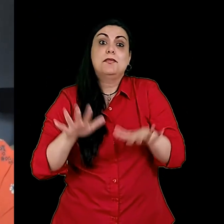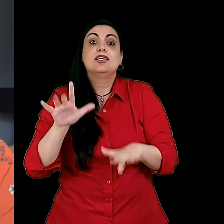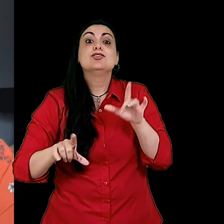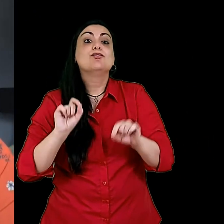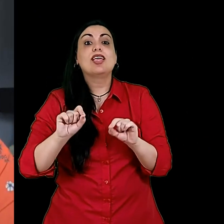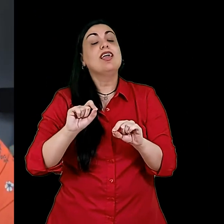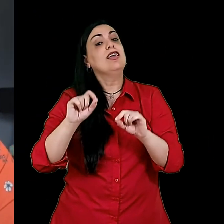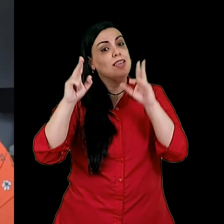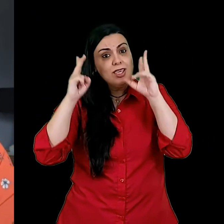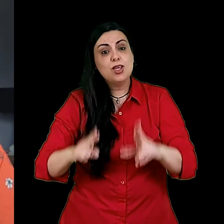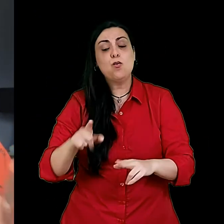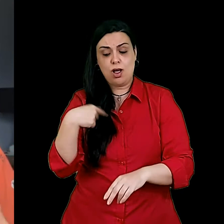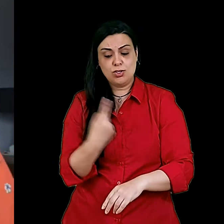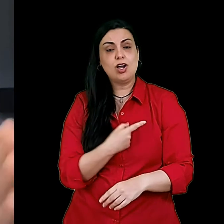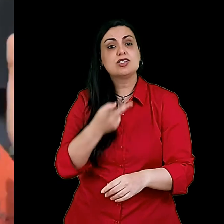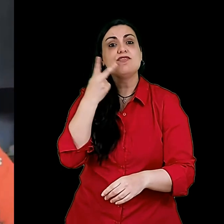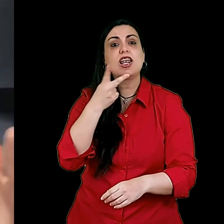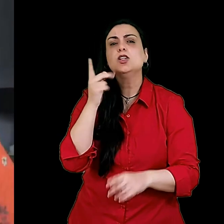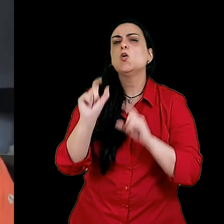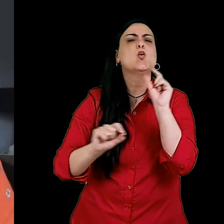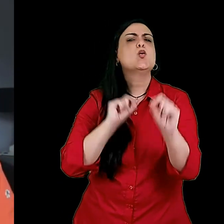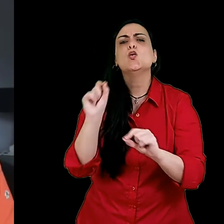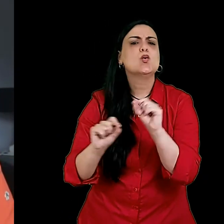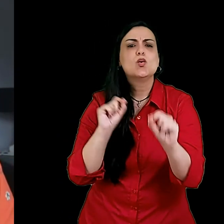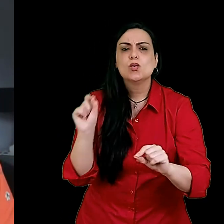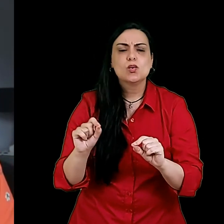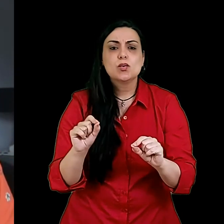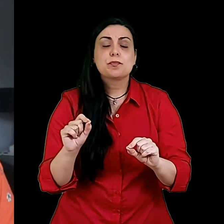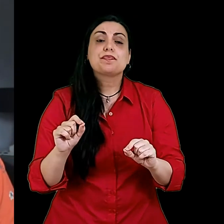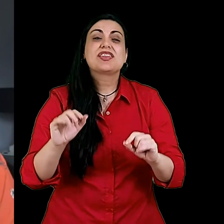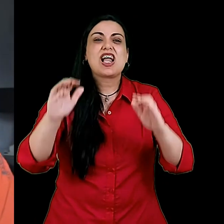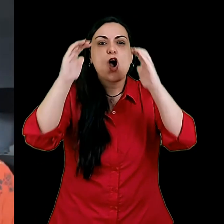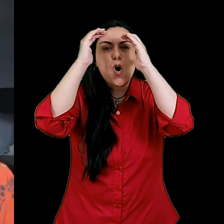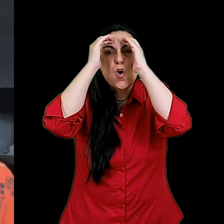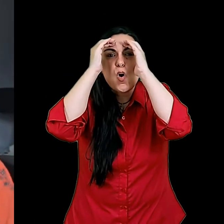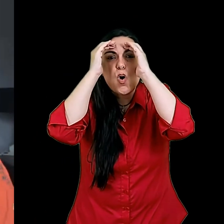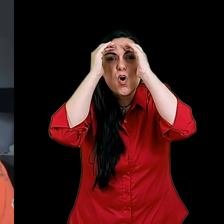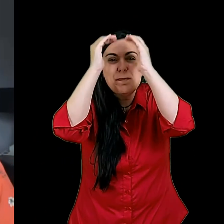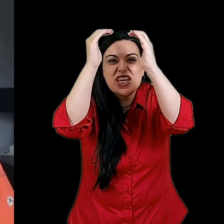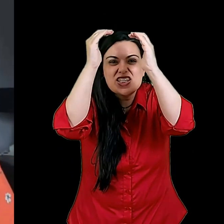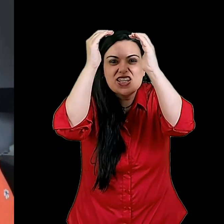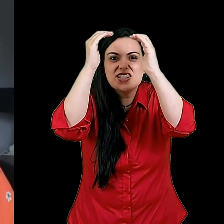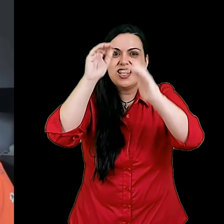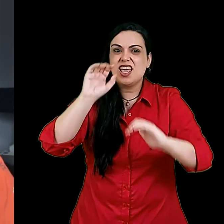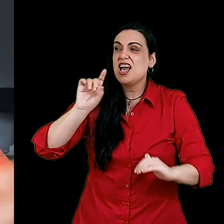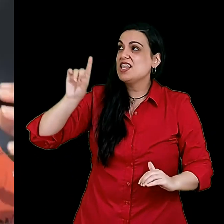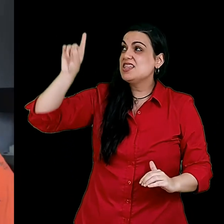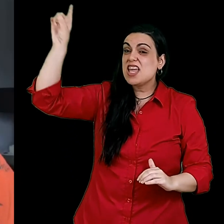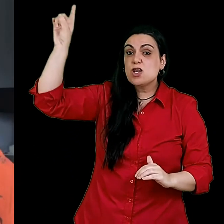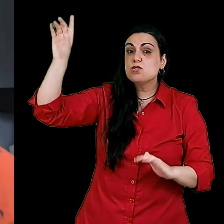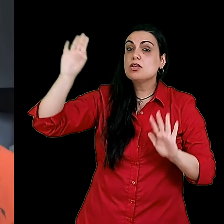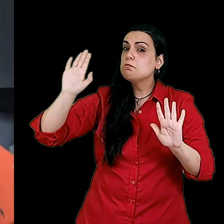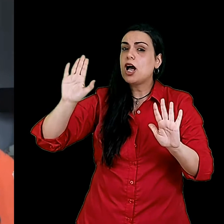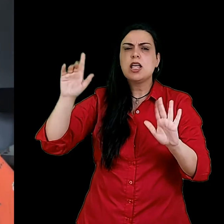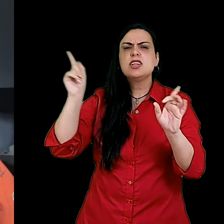do cumprimento da chamada, tem a ver com isso que nós estamos abordando agora, que é o que, Camila?